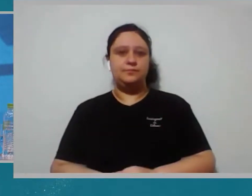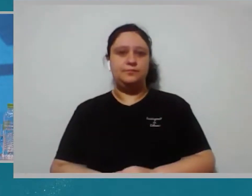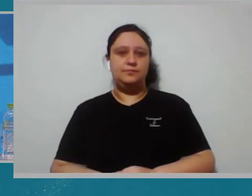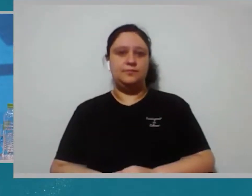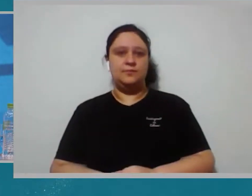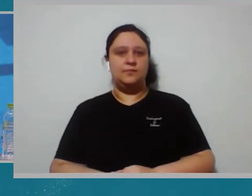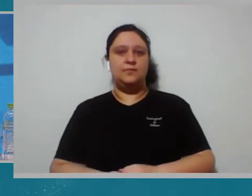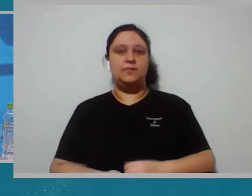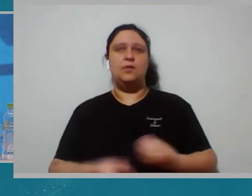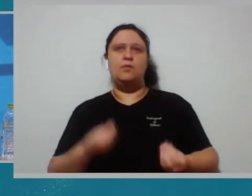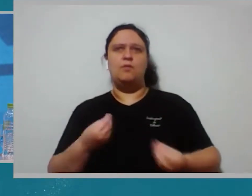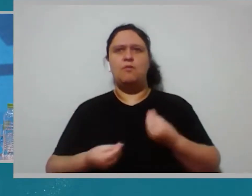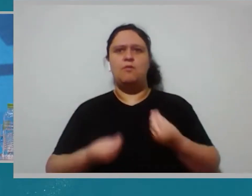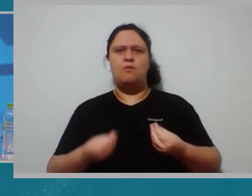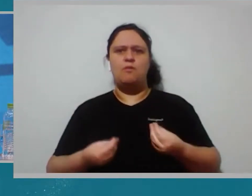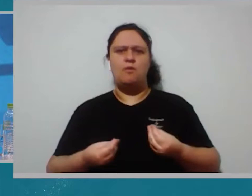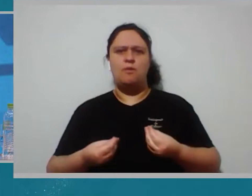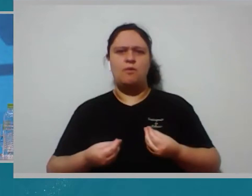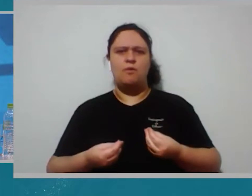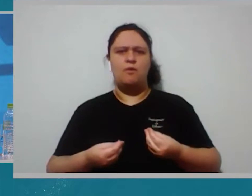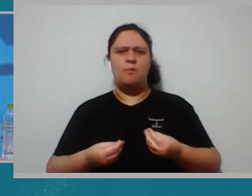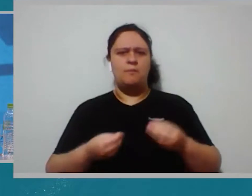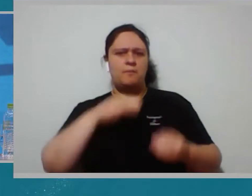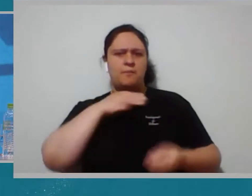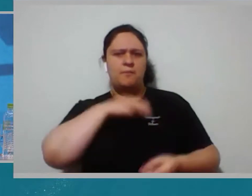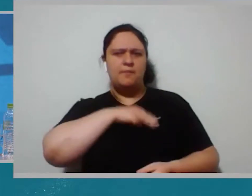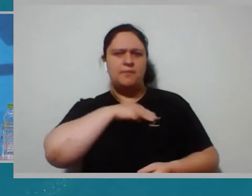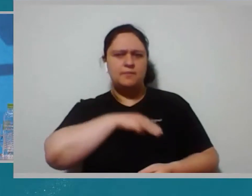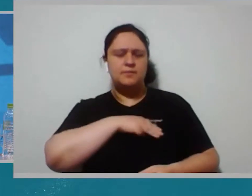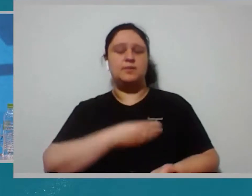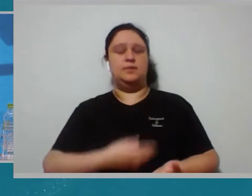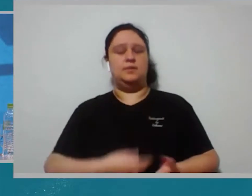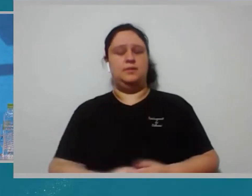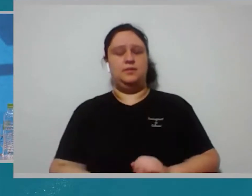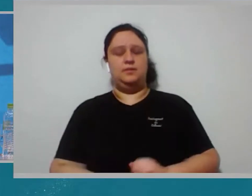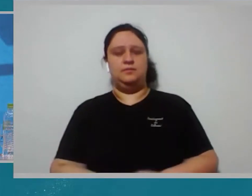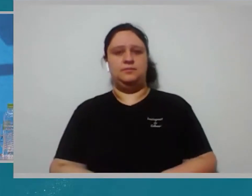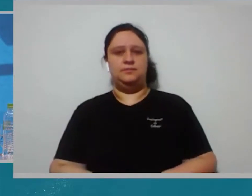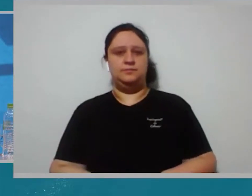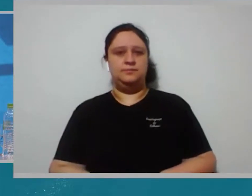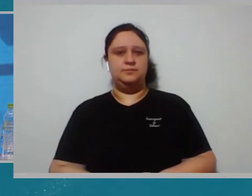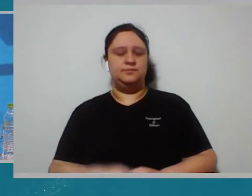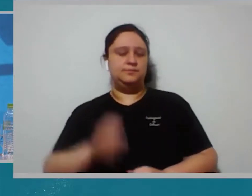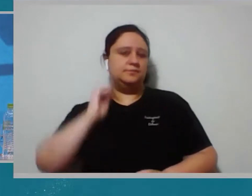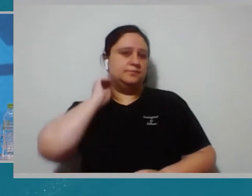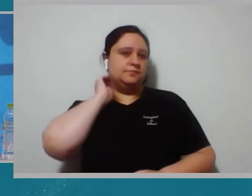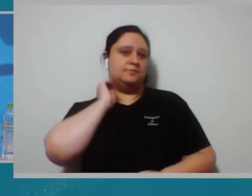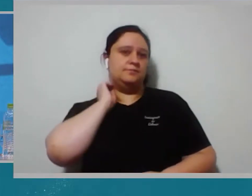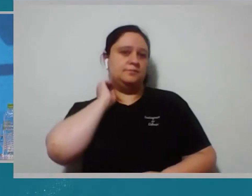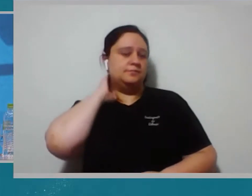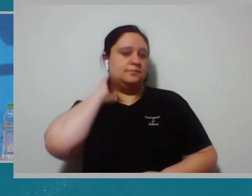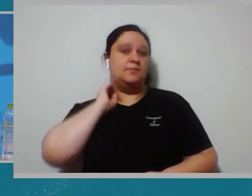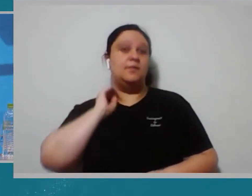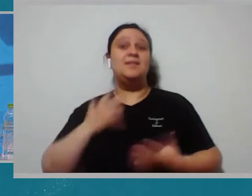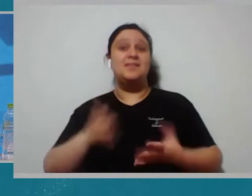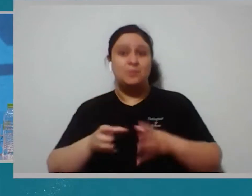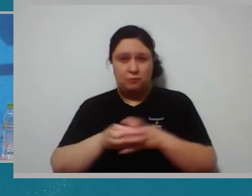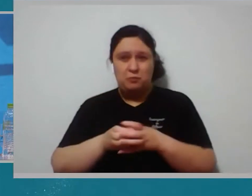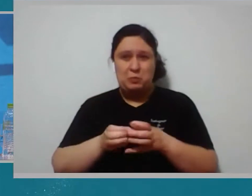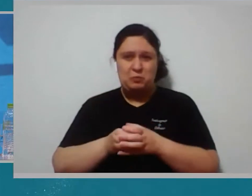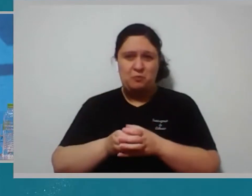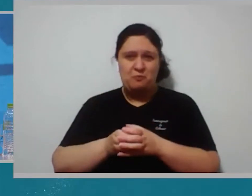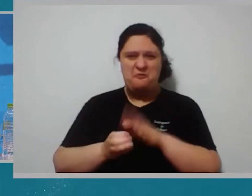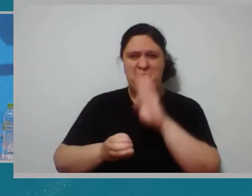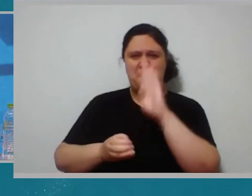Mateus. Senhor Jesus, aqui, irmãos, essa raça de víbora,